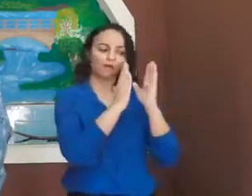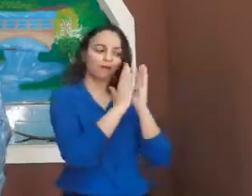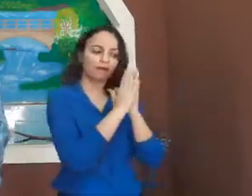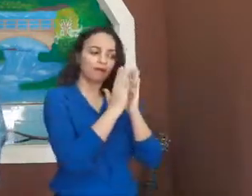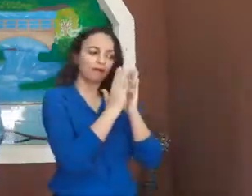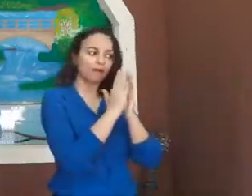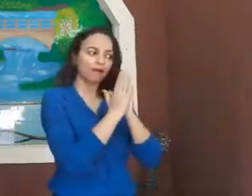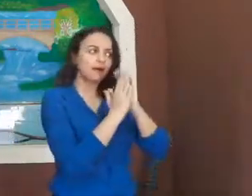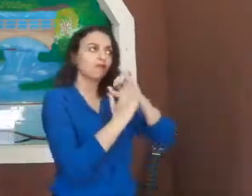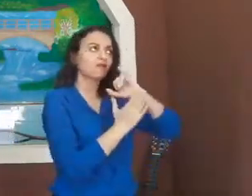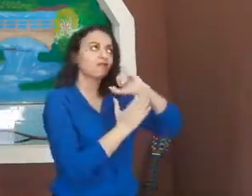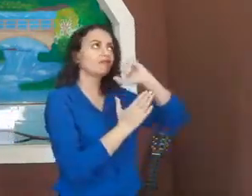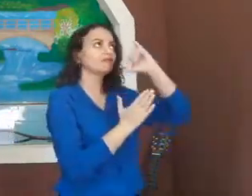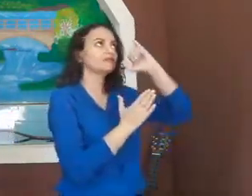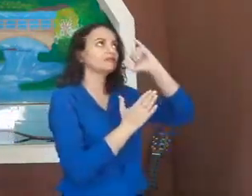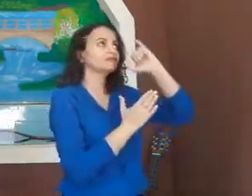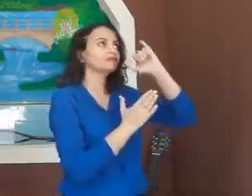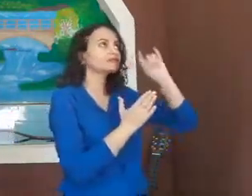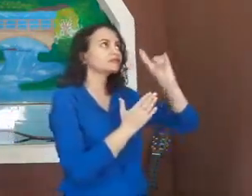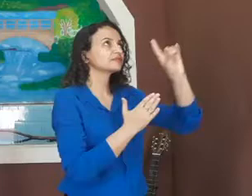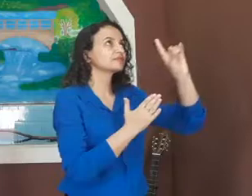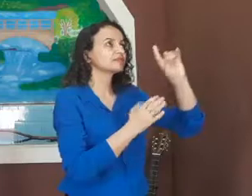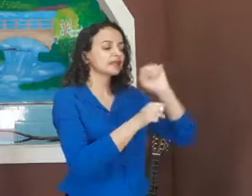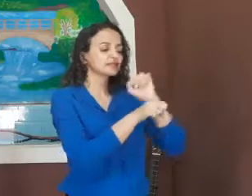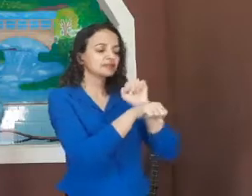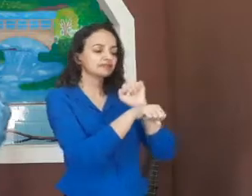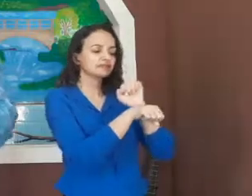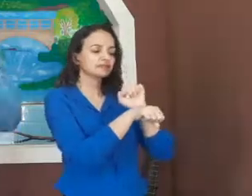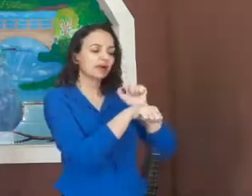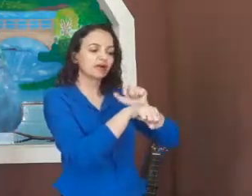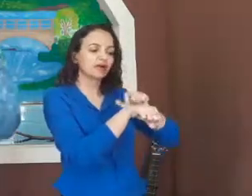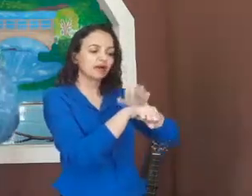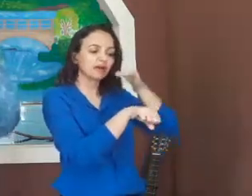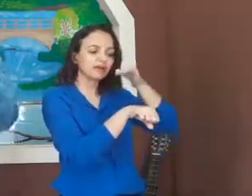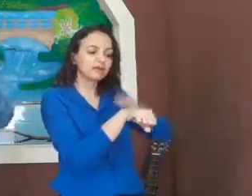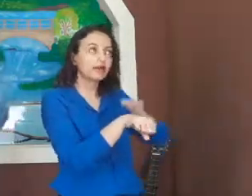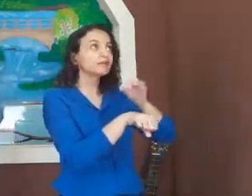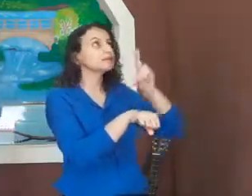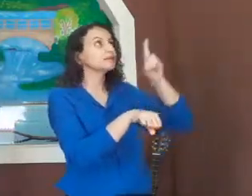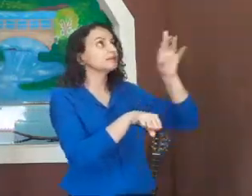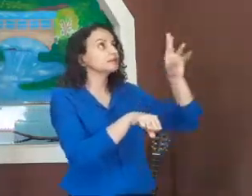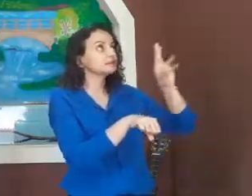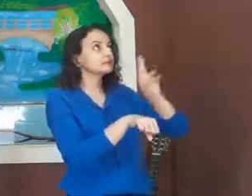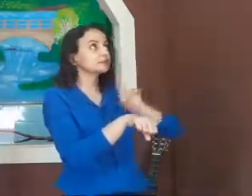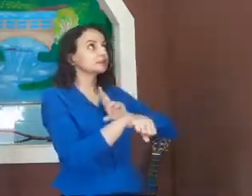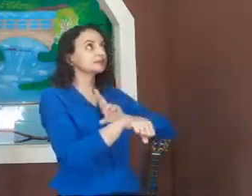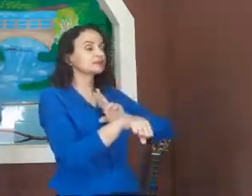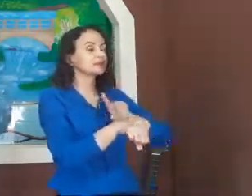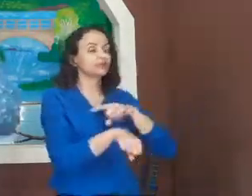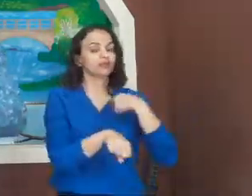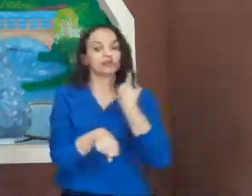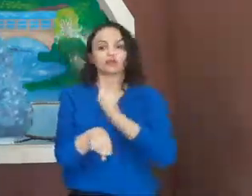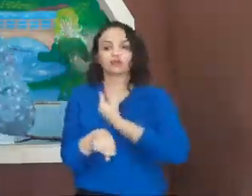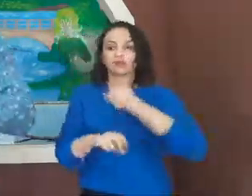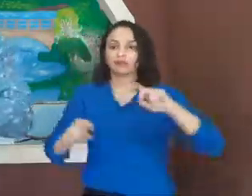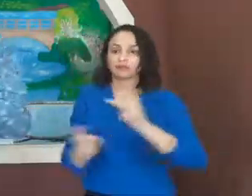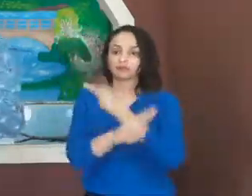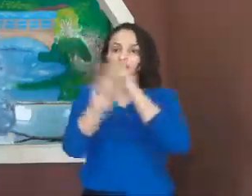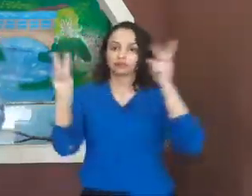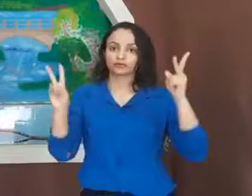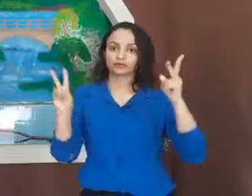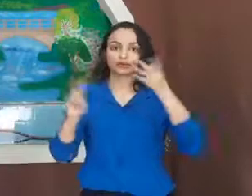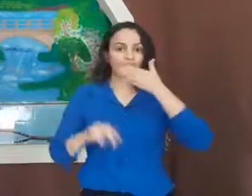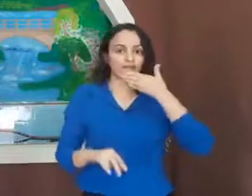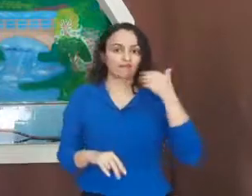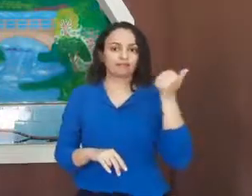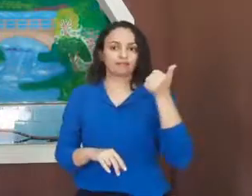sua resposta, teremos resultados muito melhores. Eu sei